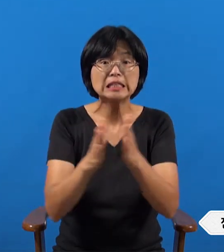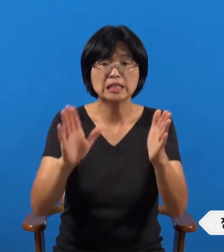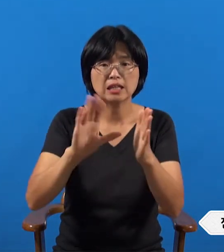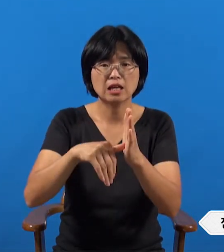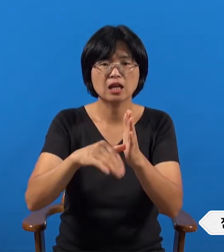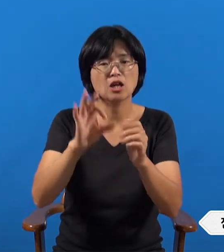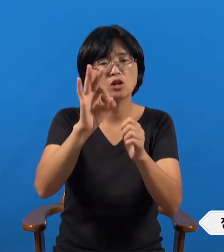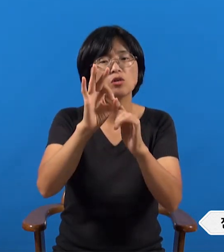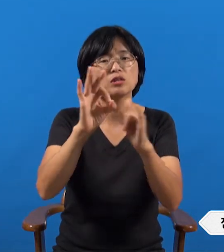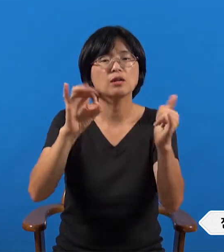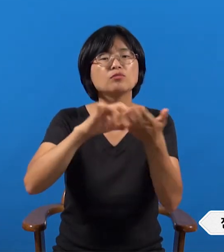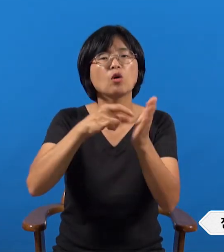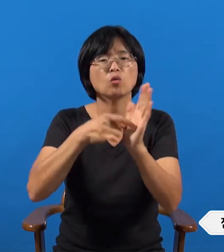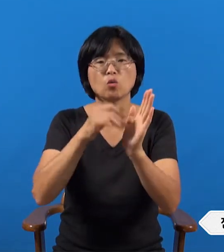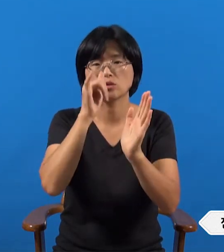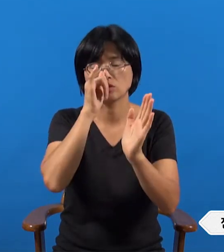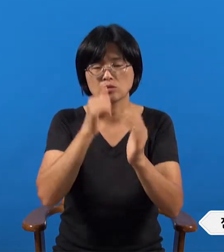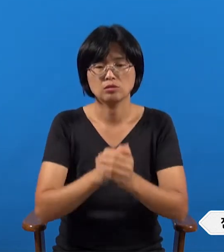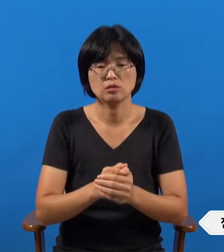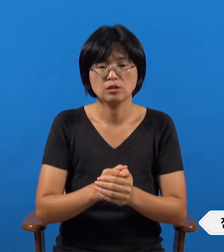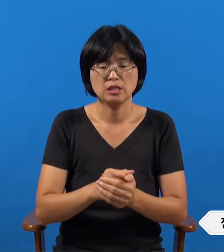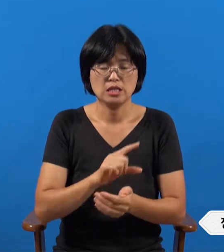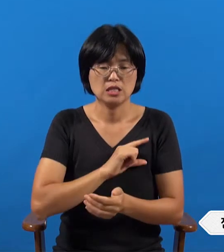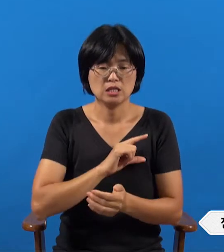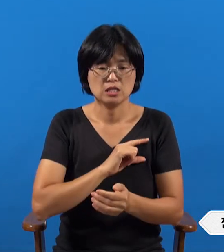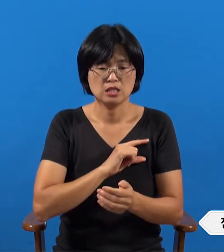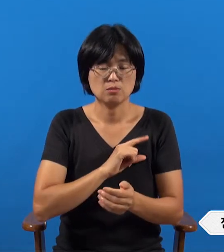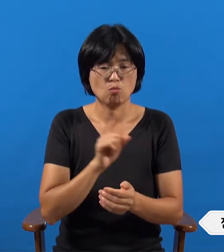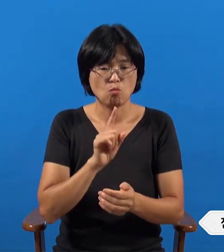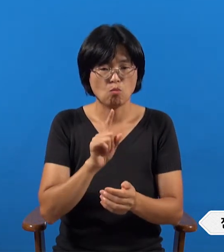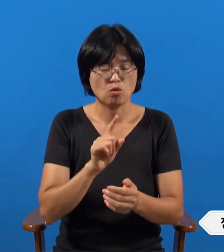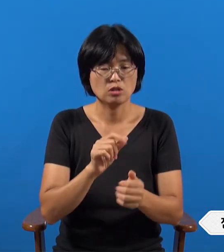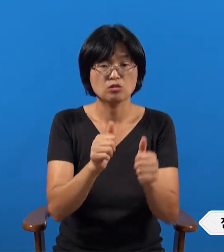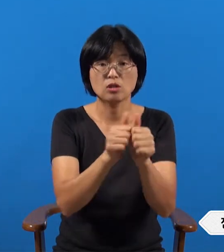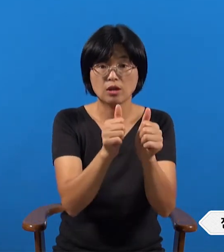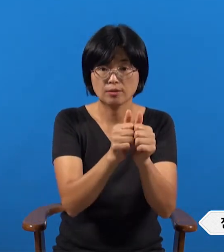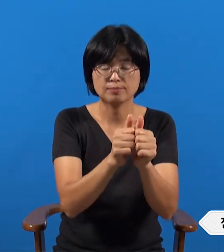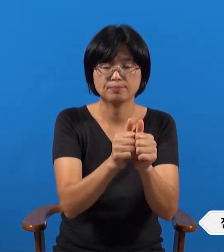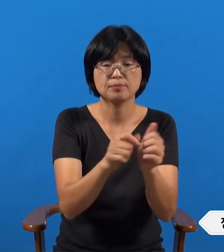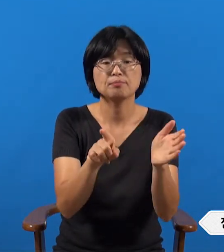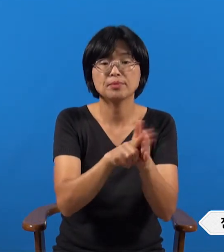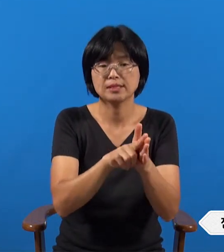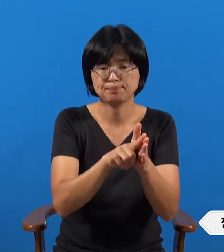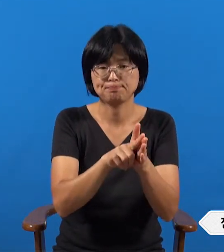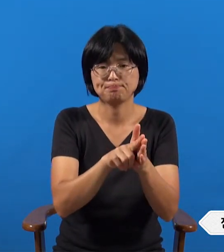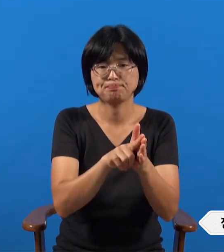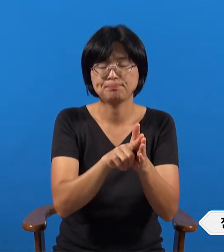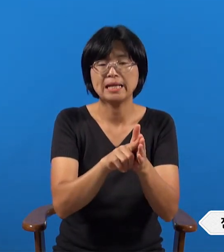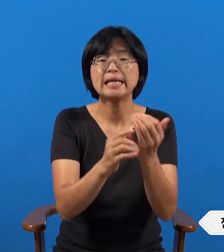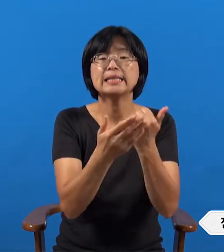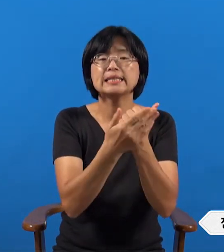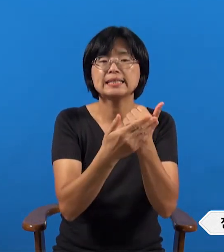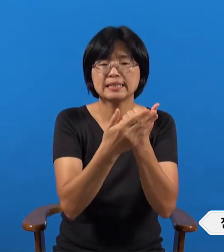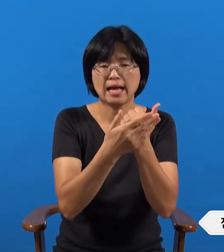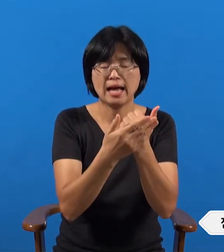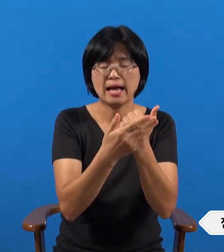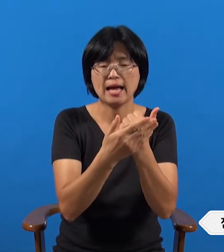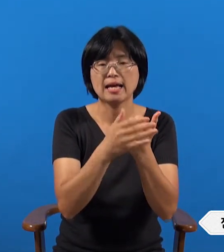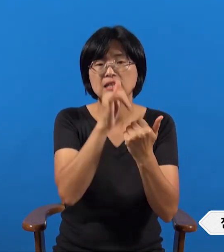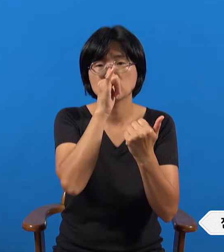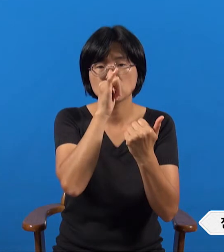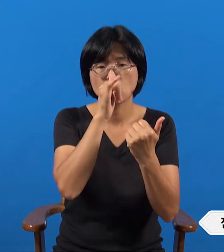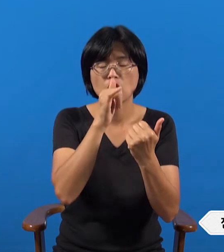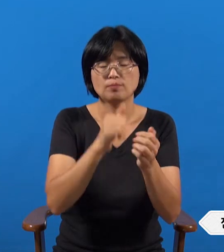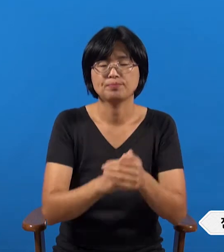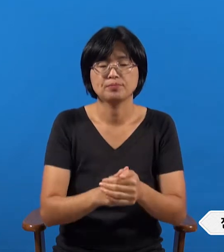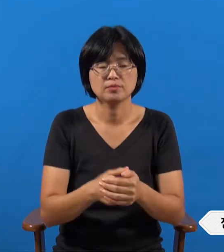있었습니다. 그 중에 한 형제가 네이튼이라는 형제가 있었는데 이 형제는 믿음의 은사를 가지고 있는 것 같았습니다.